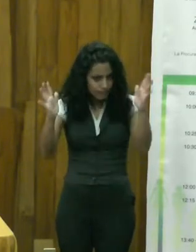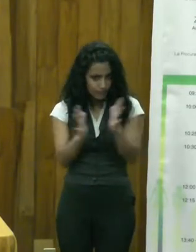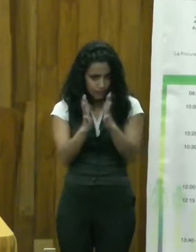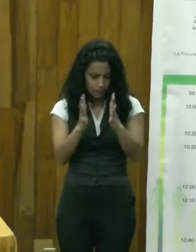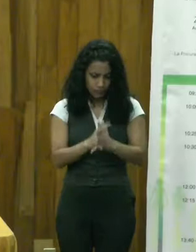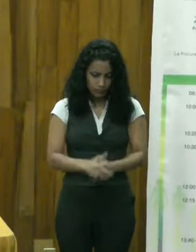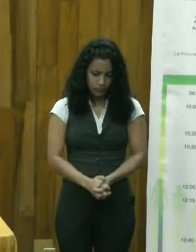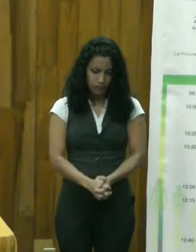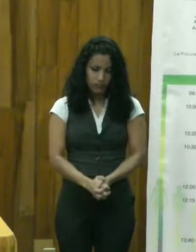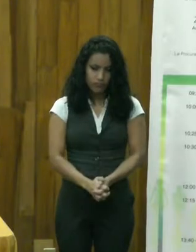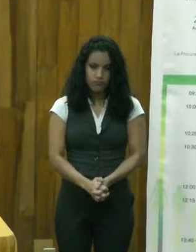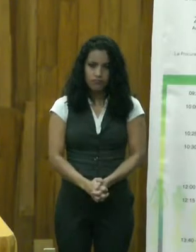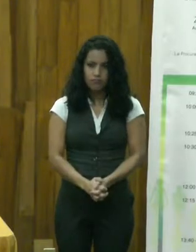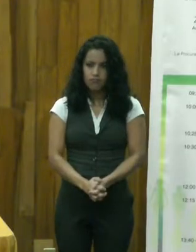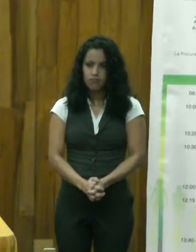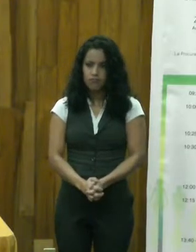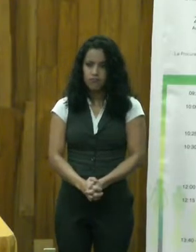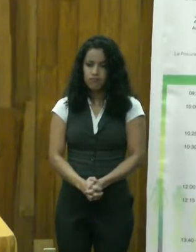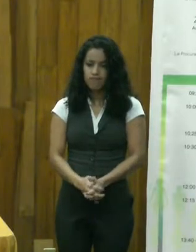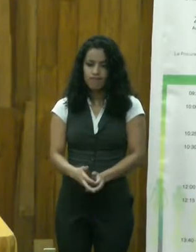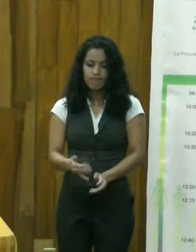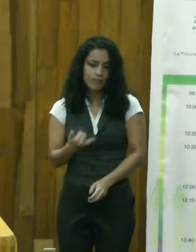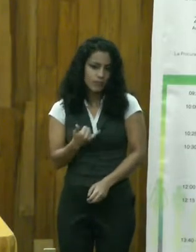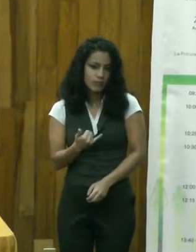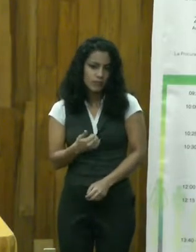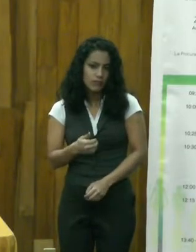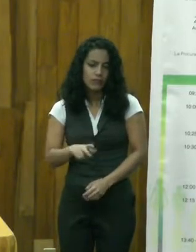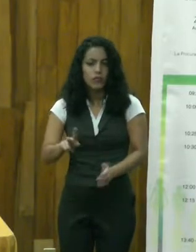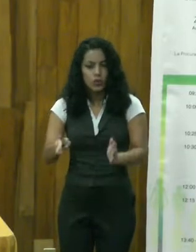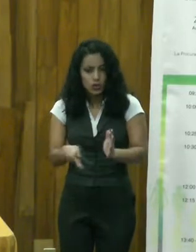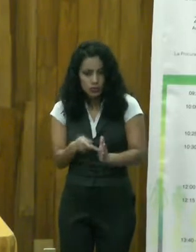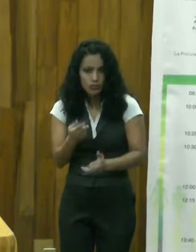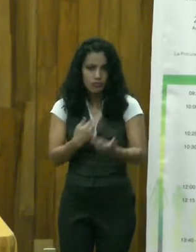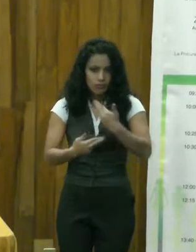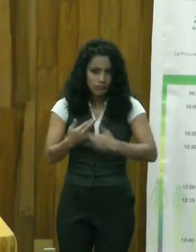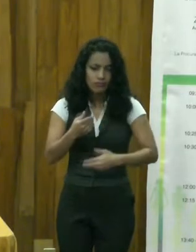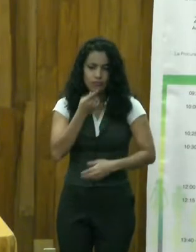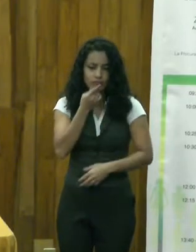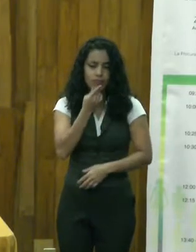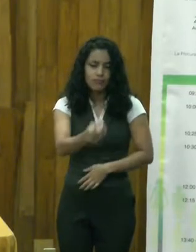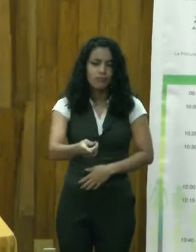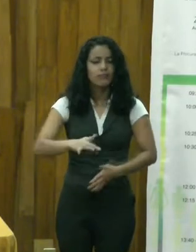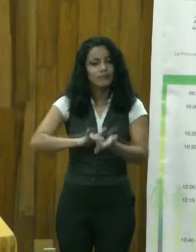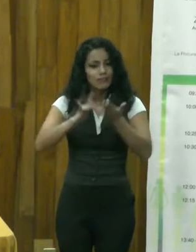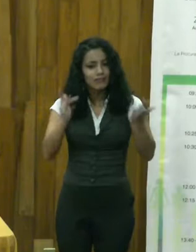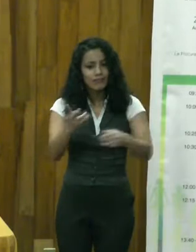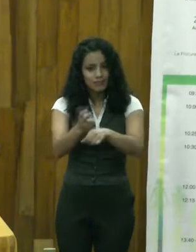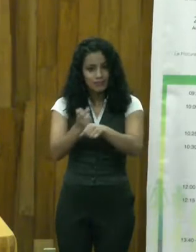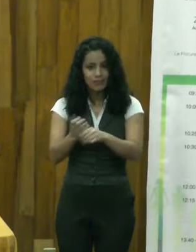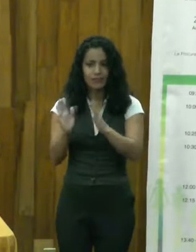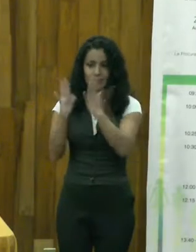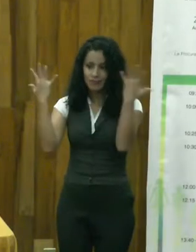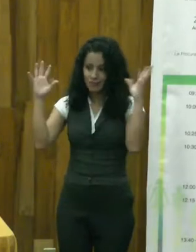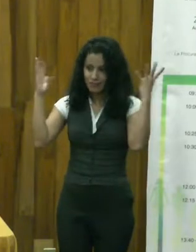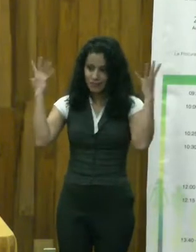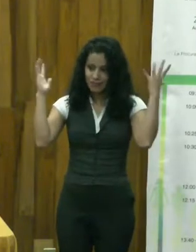pues nada y otra vez reitero mi agradecimiento por esta invitación